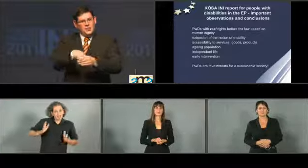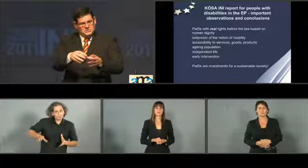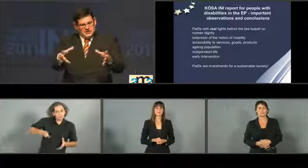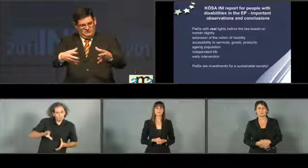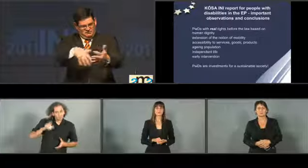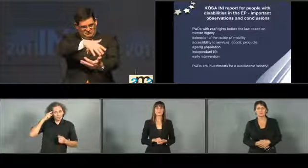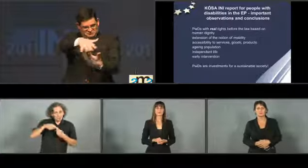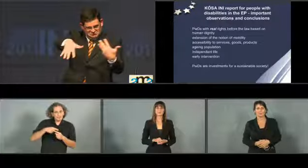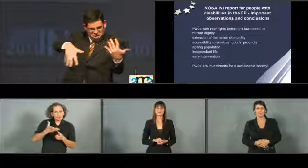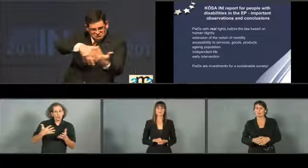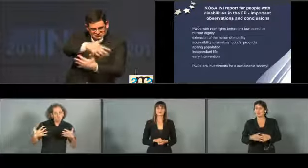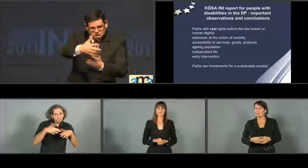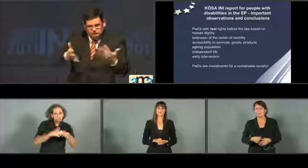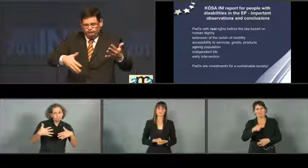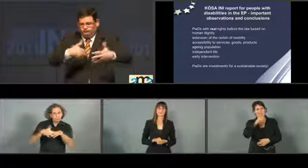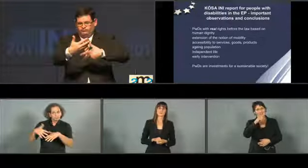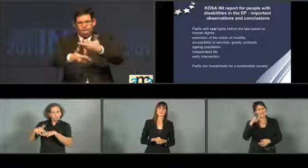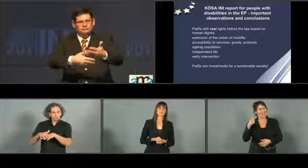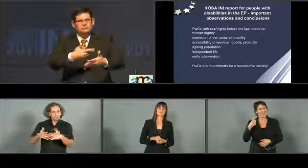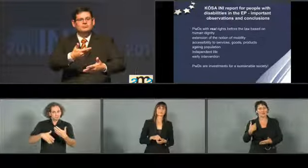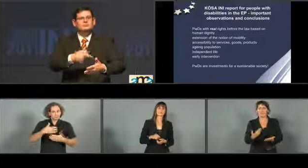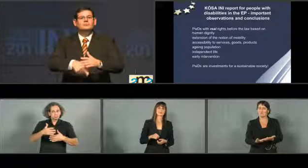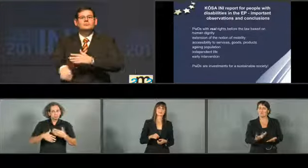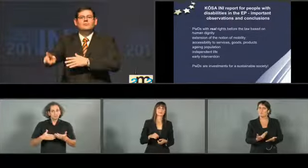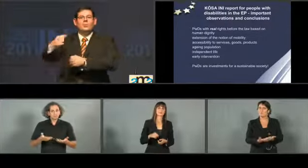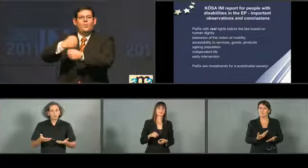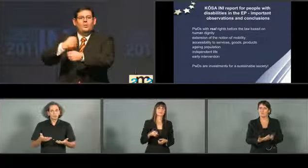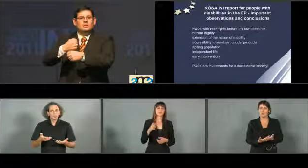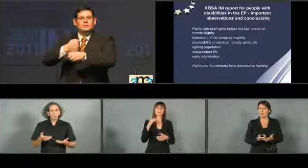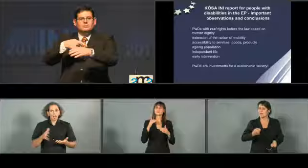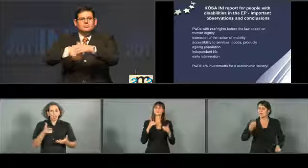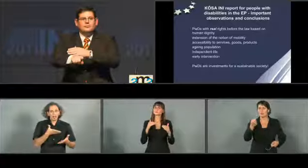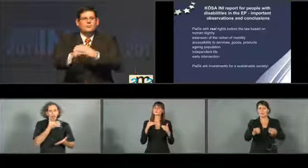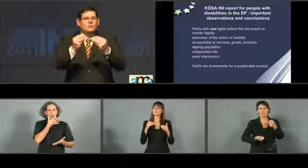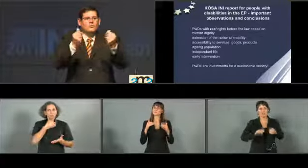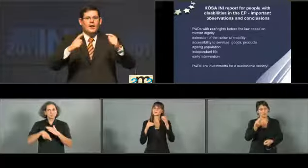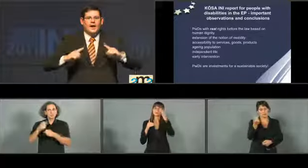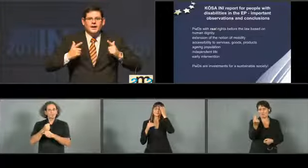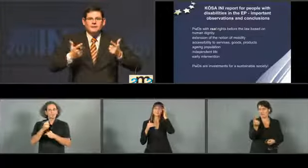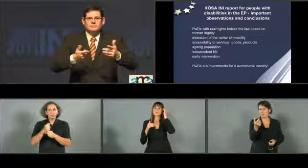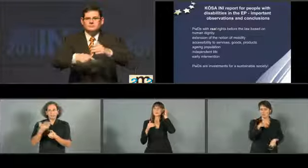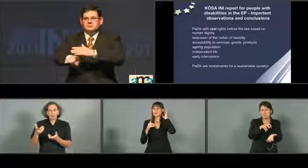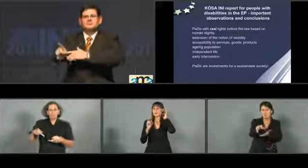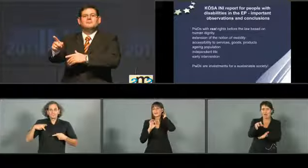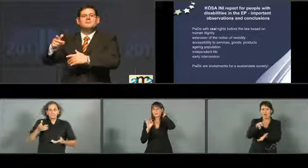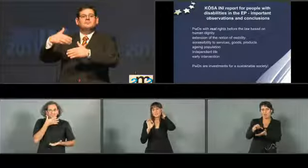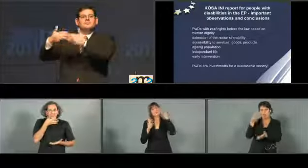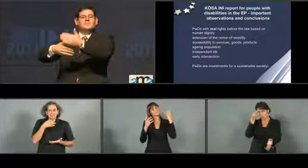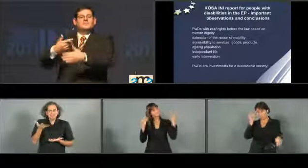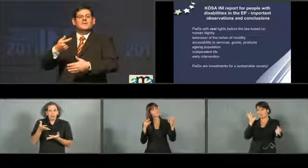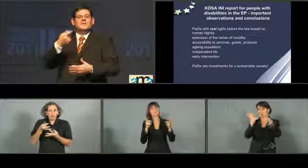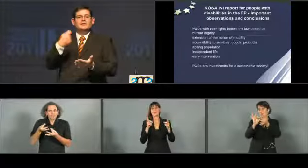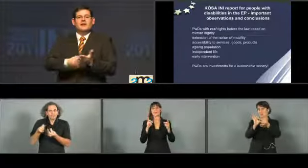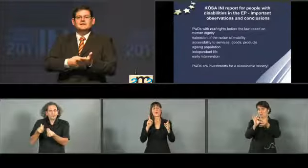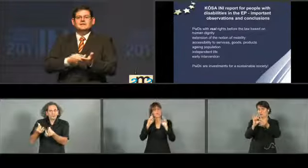il faut vraiment qu'il y ait un investissement financier pour permettre aux choses d'évoluer. Et après, les